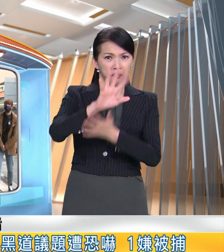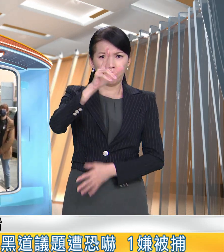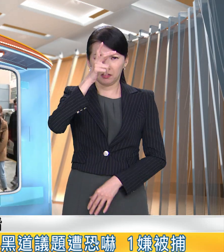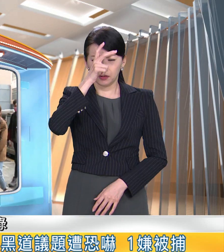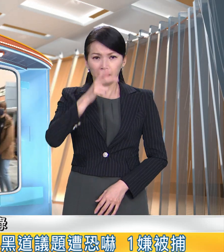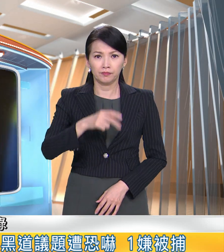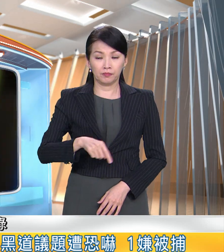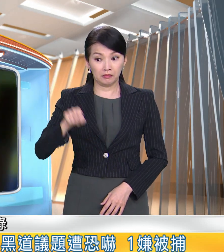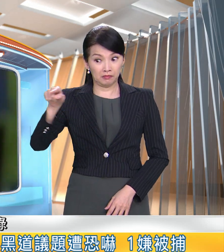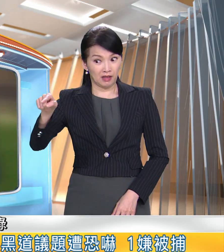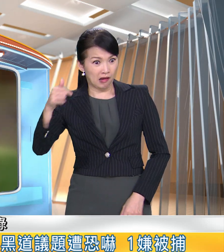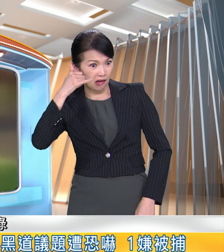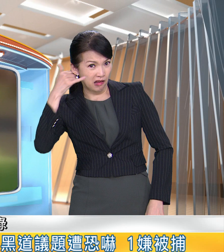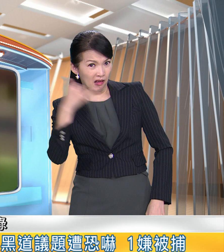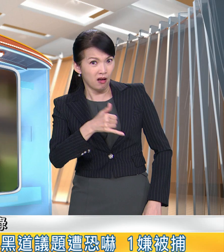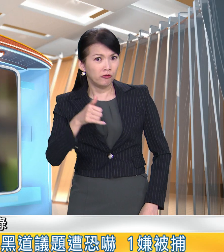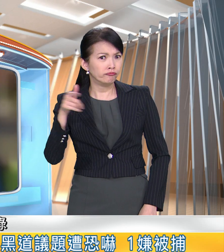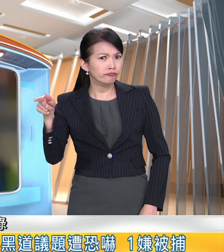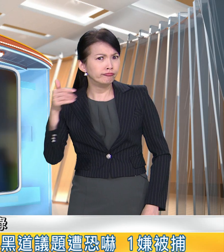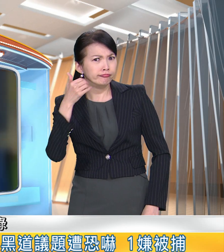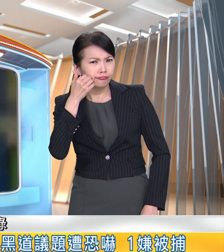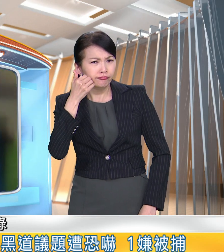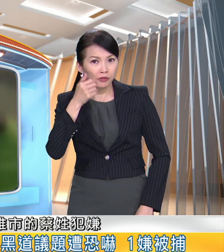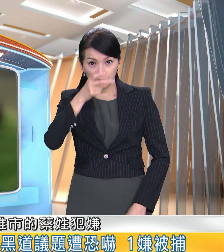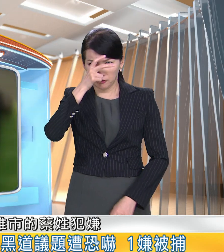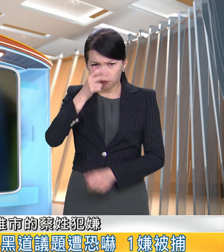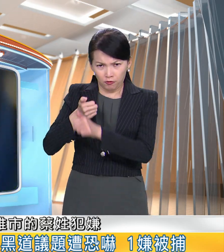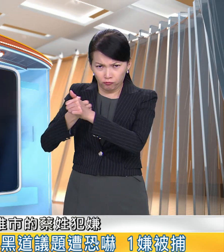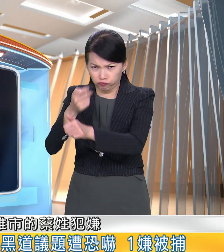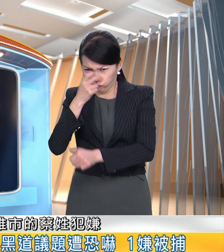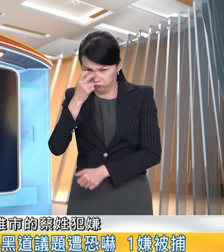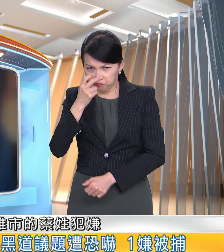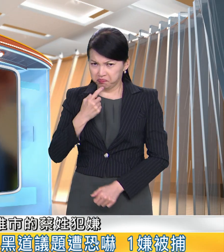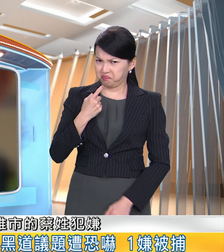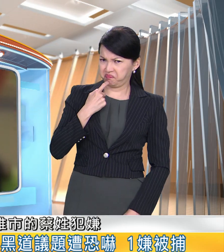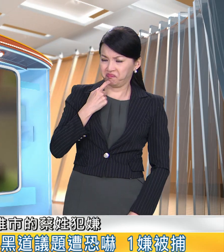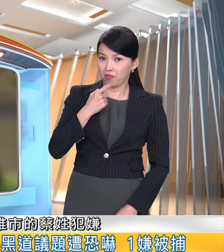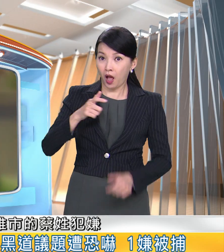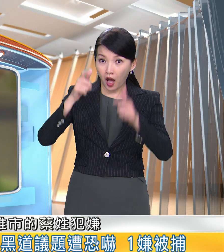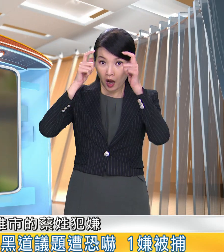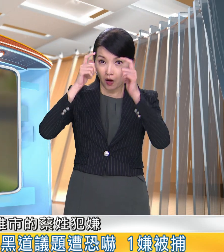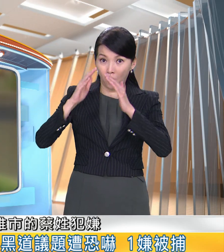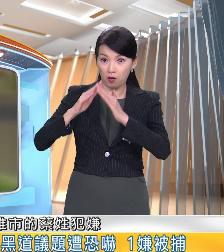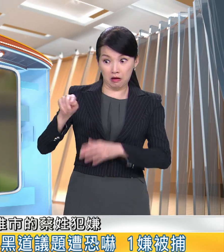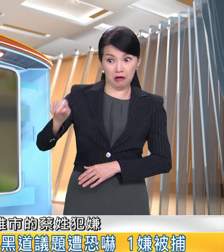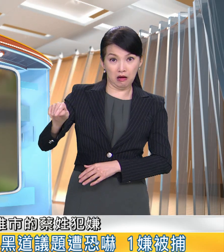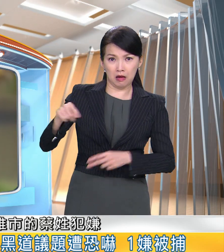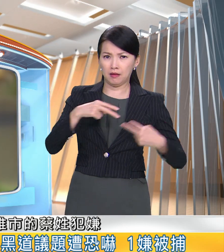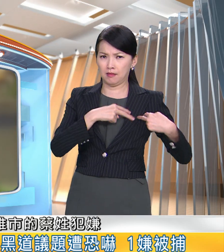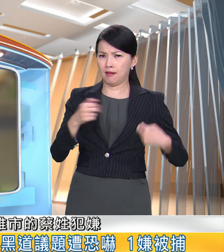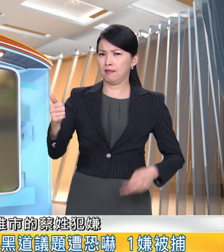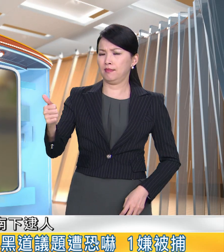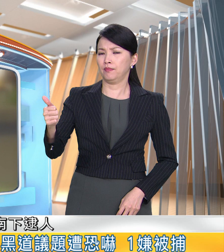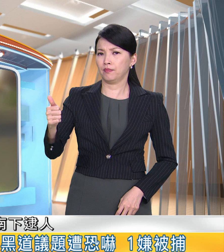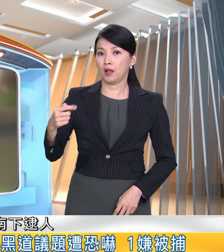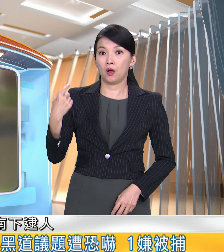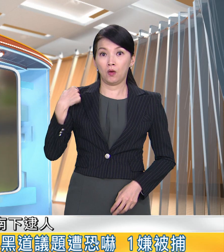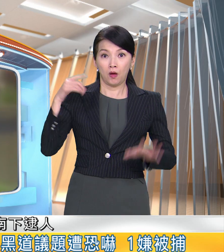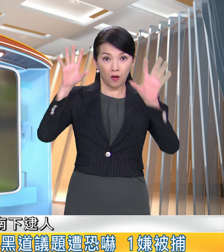方分析通联记录，锁定一名住在高雄市的蔡姓嫌犯，并且在昨天晚